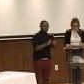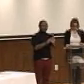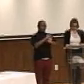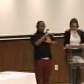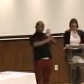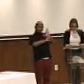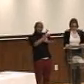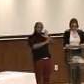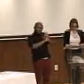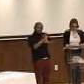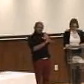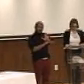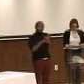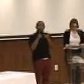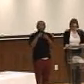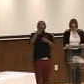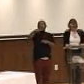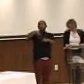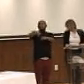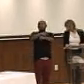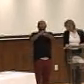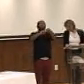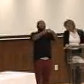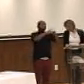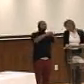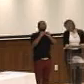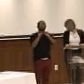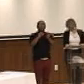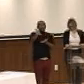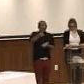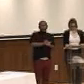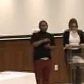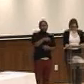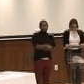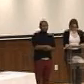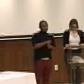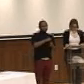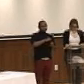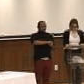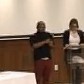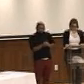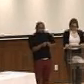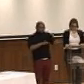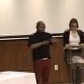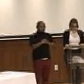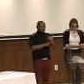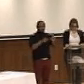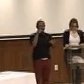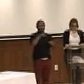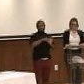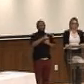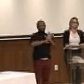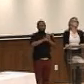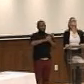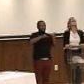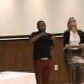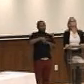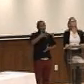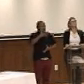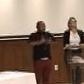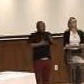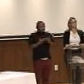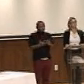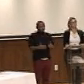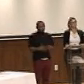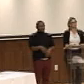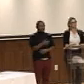os outros países trouxeram propostas que estão discutindo. A mudança da estrutura curricular. A estrutura curricular nossa está prejudicando o andamento